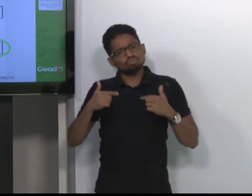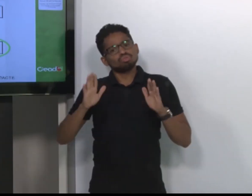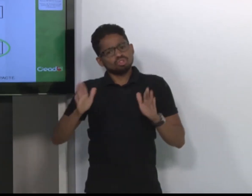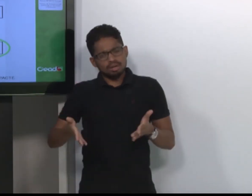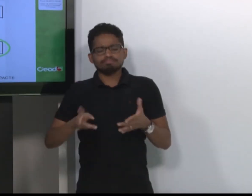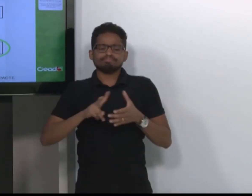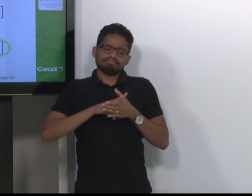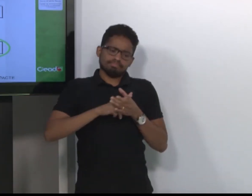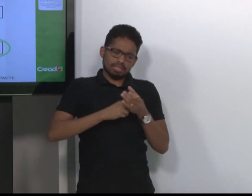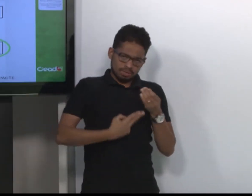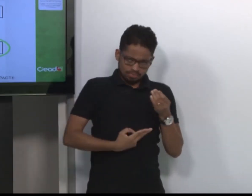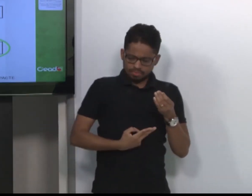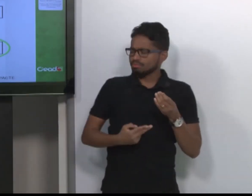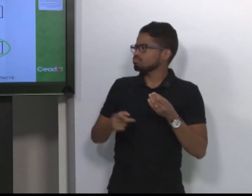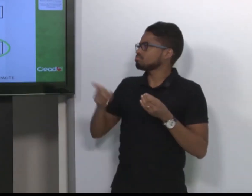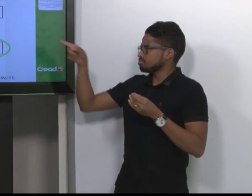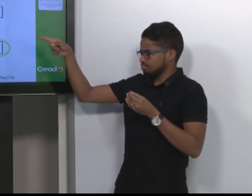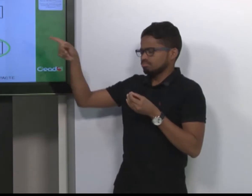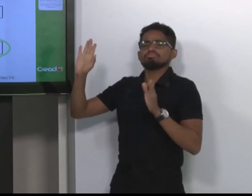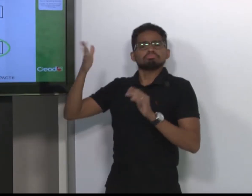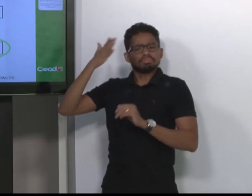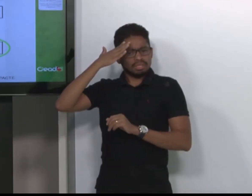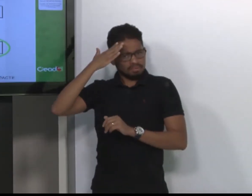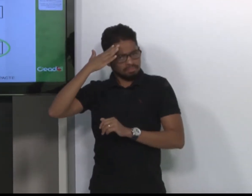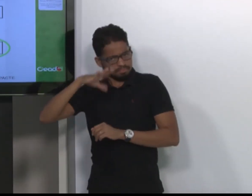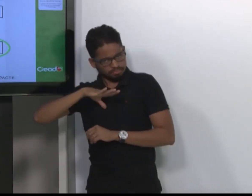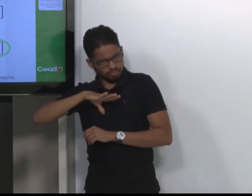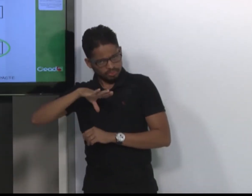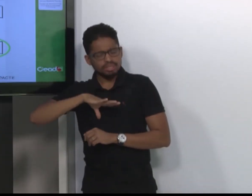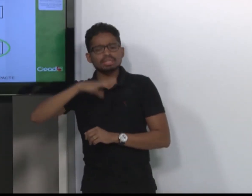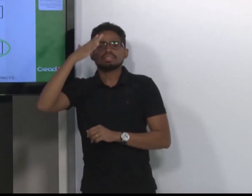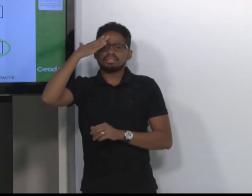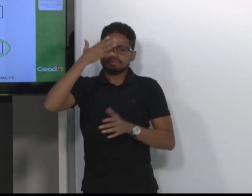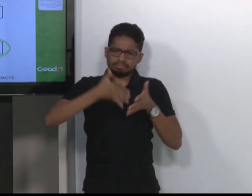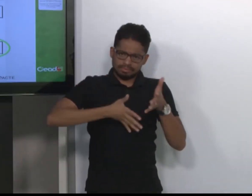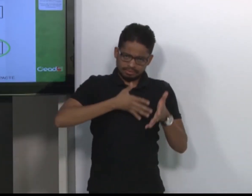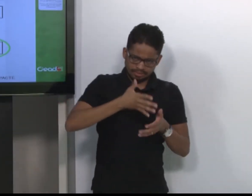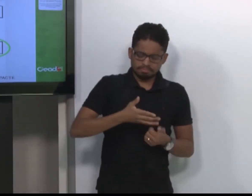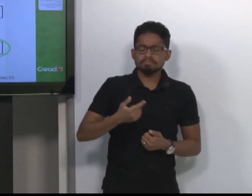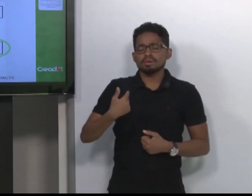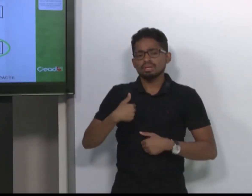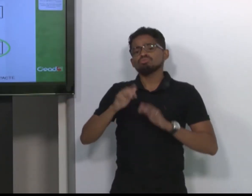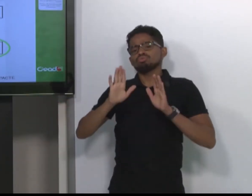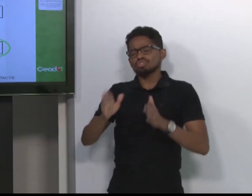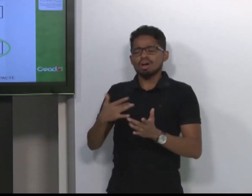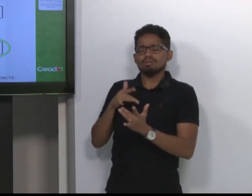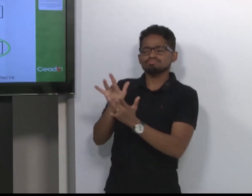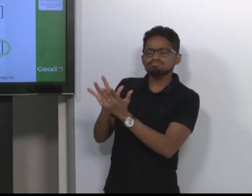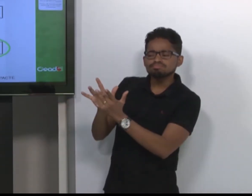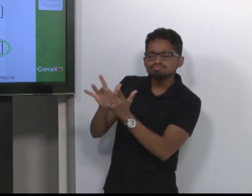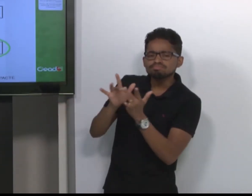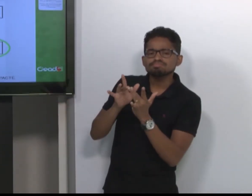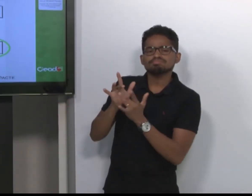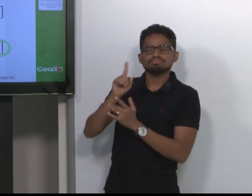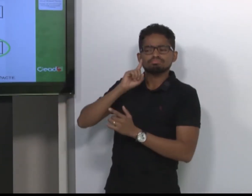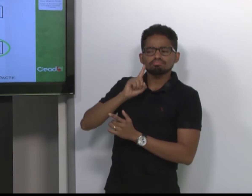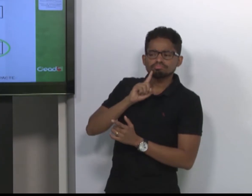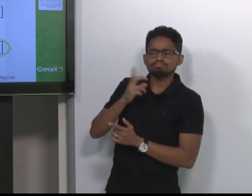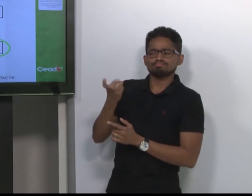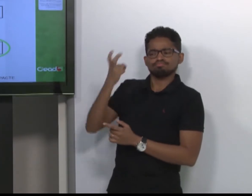eu já sou bilíngue, conheço português, conheço a língua de sinais, tenho contato com a comunidade surda, a cultura surda, a